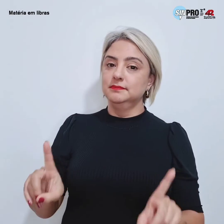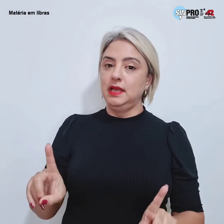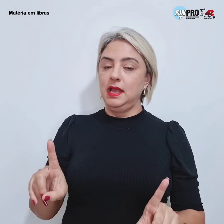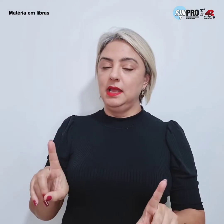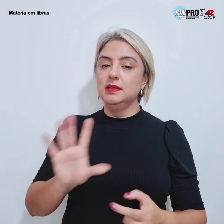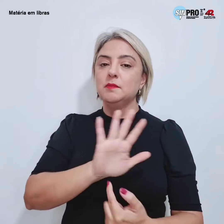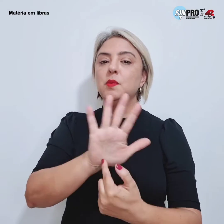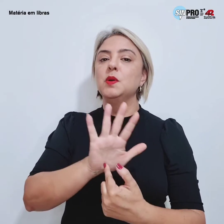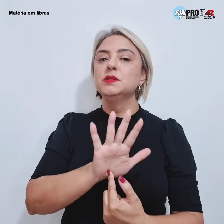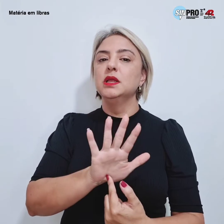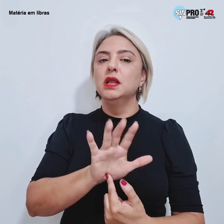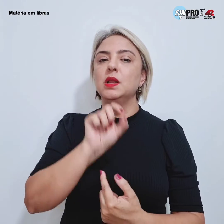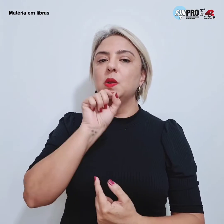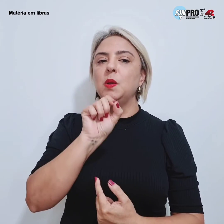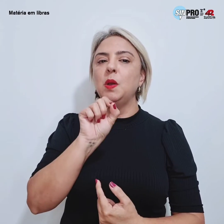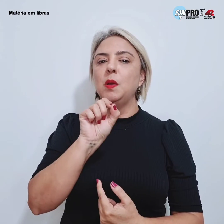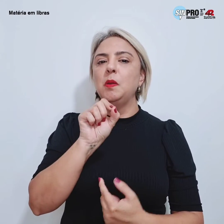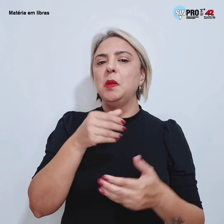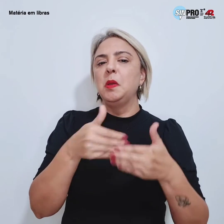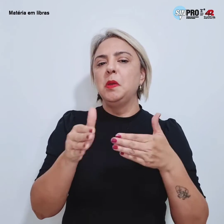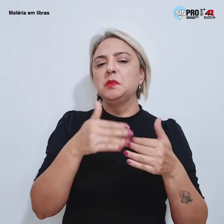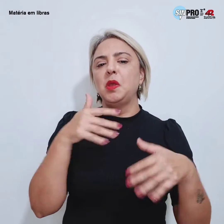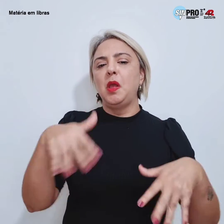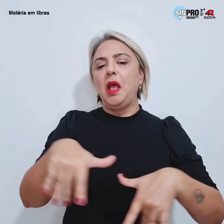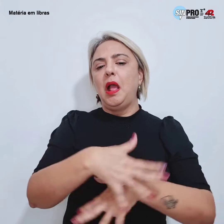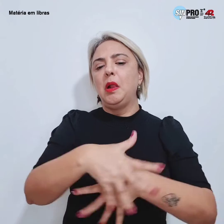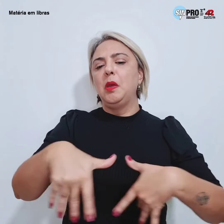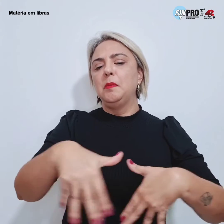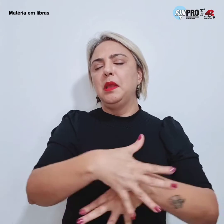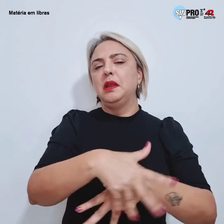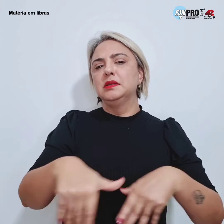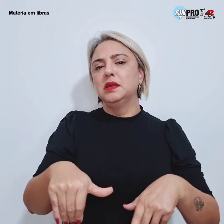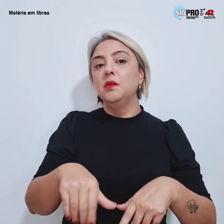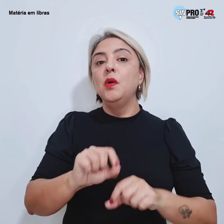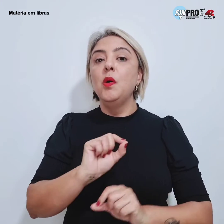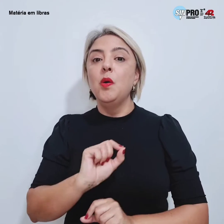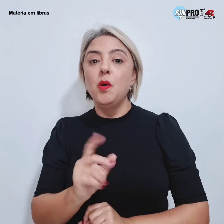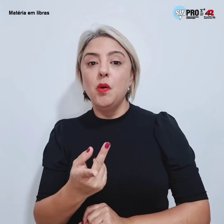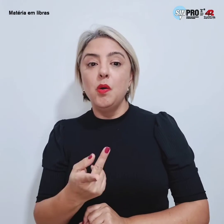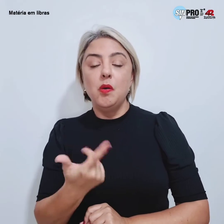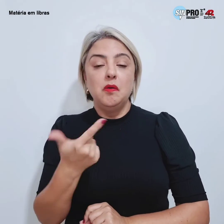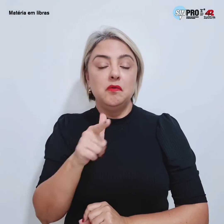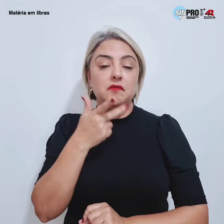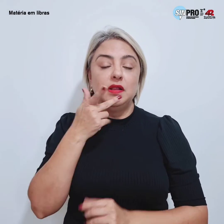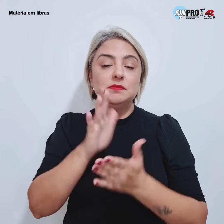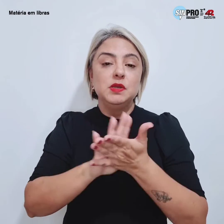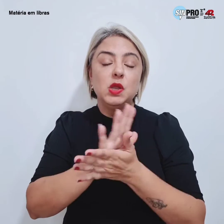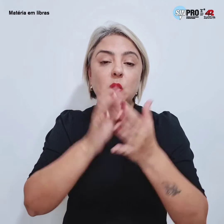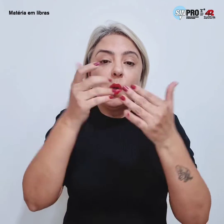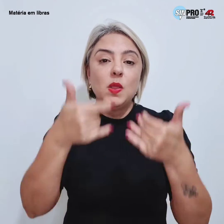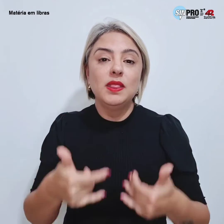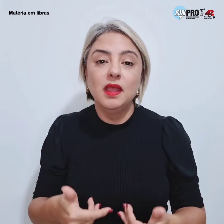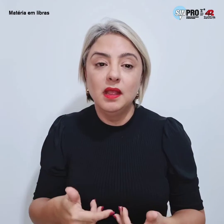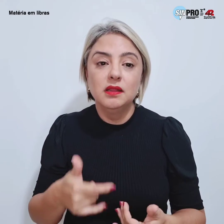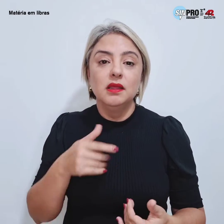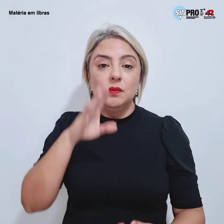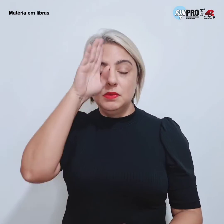indicando-as como meras aglomerações, ou mesmo sem falar que o principal objetivo dos